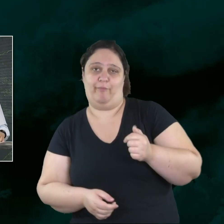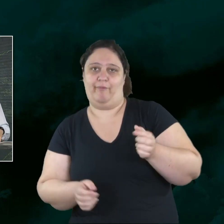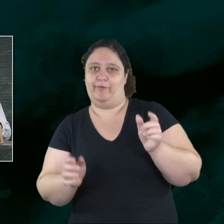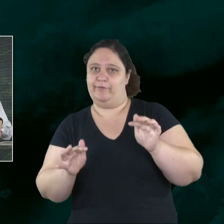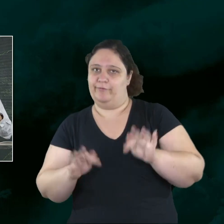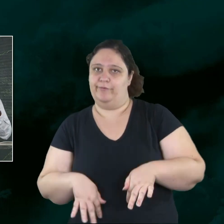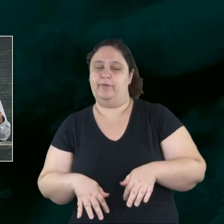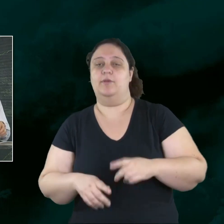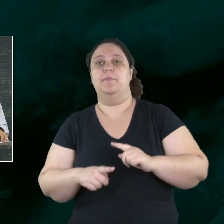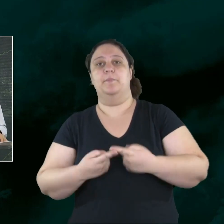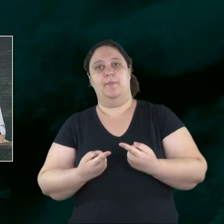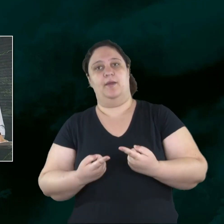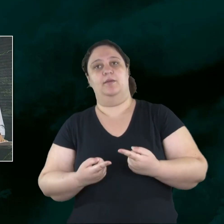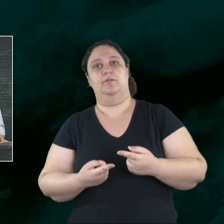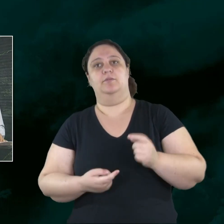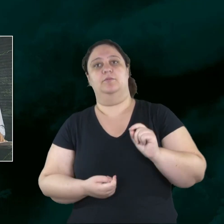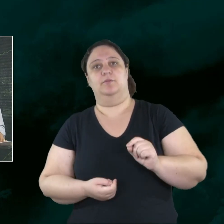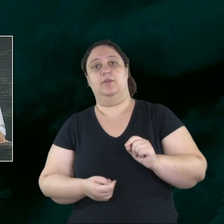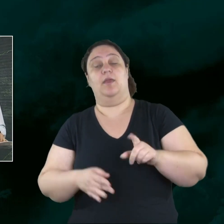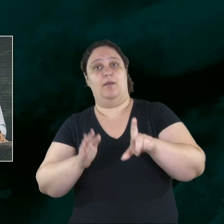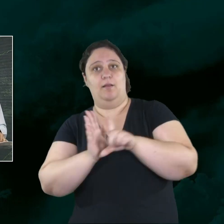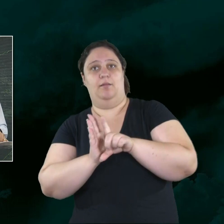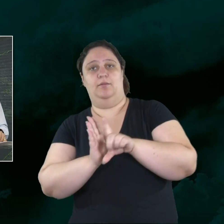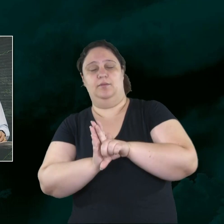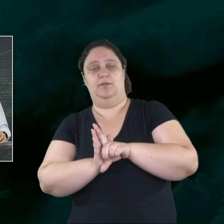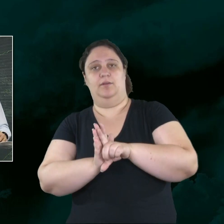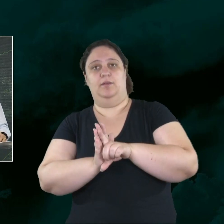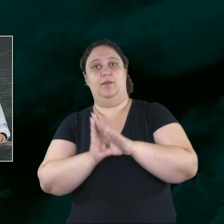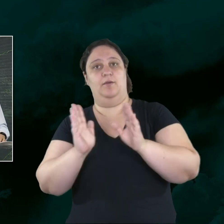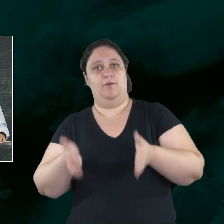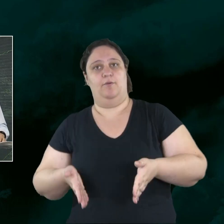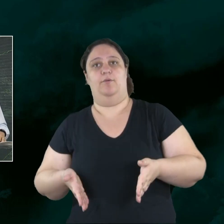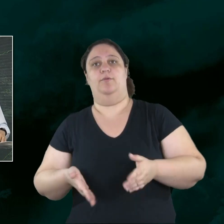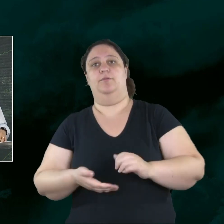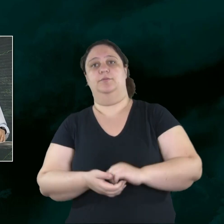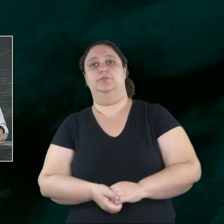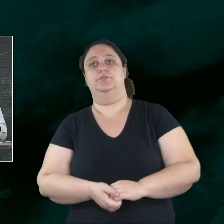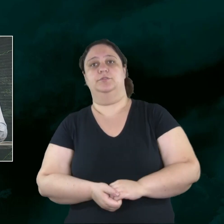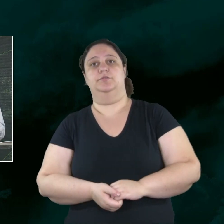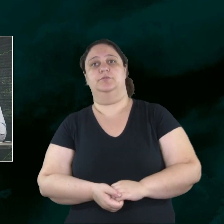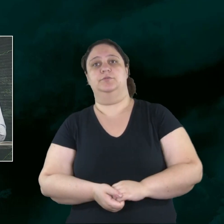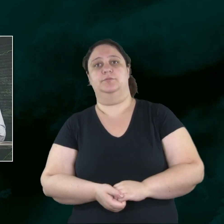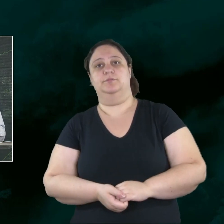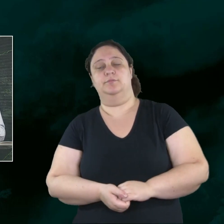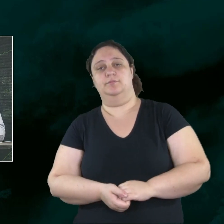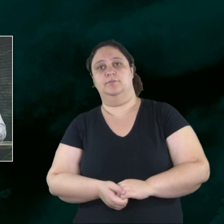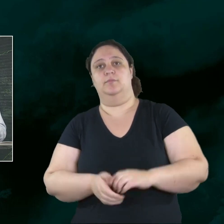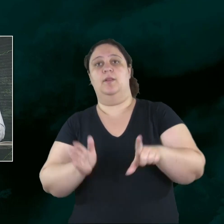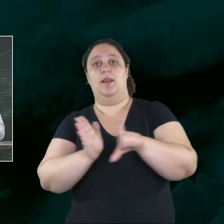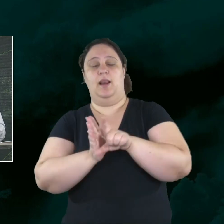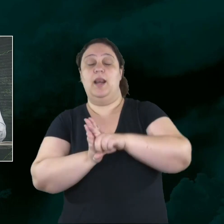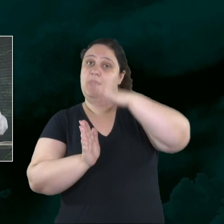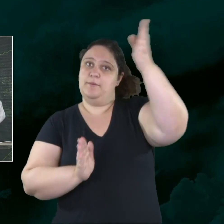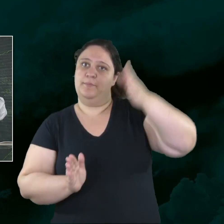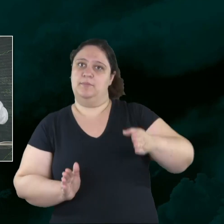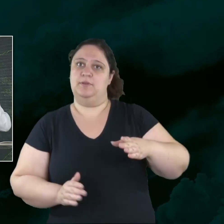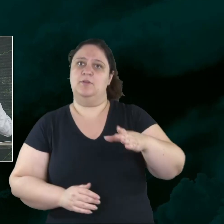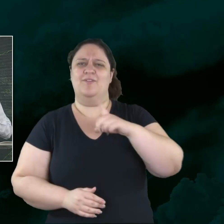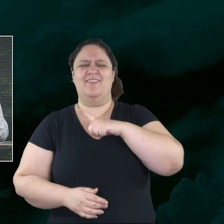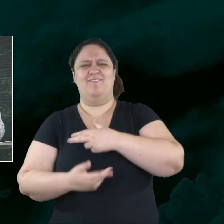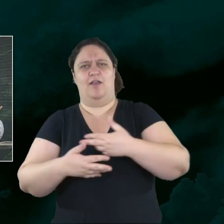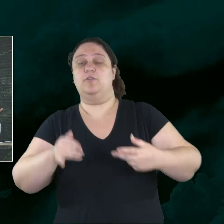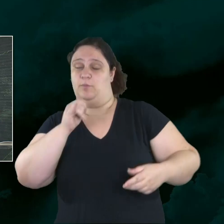esse caráter, né, da legislação, hoje, a nossa legislação brasileira tem muita coisa. Por